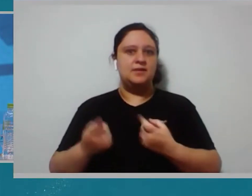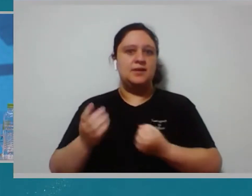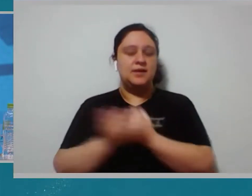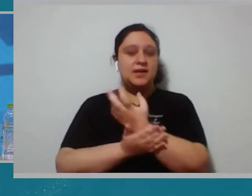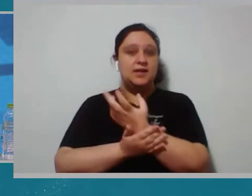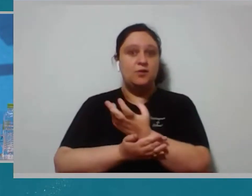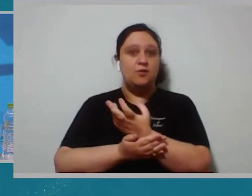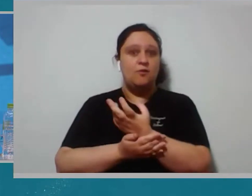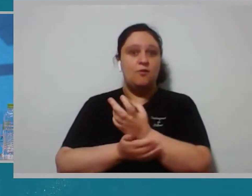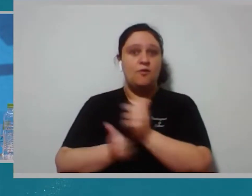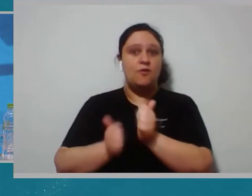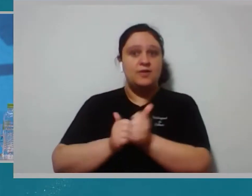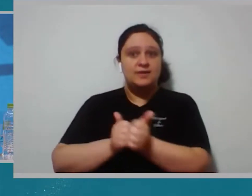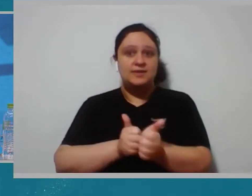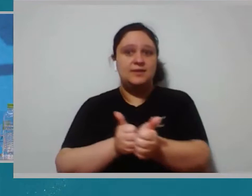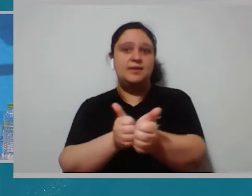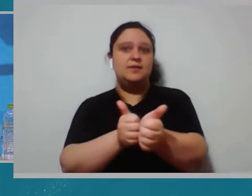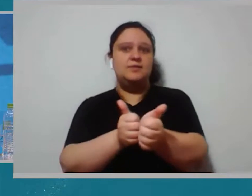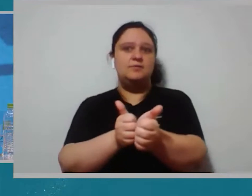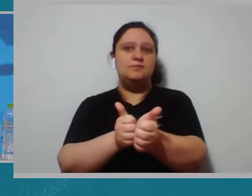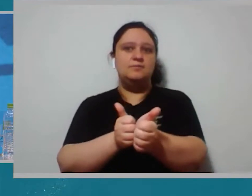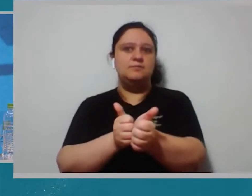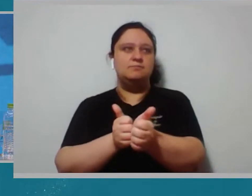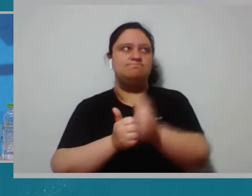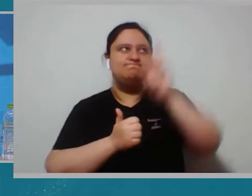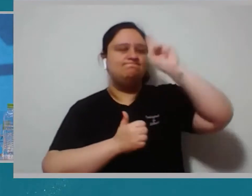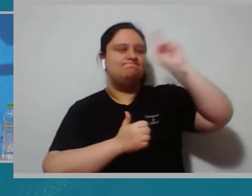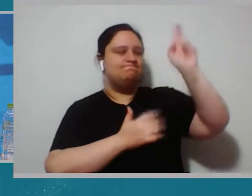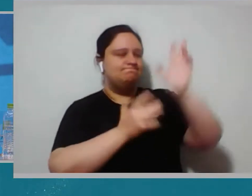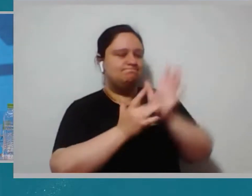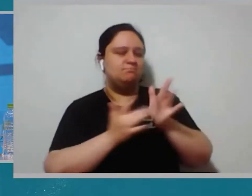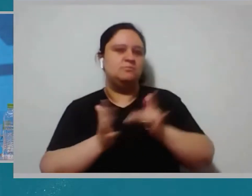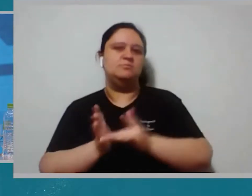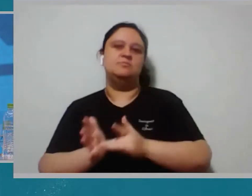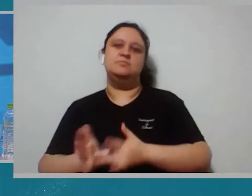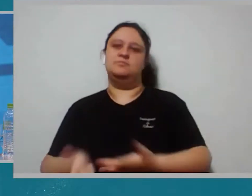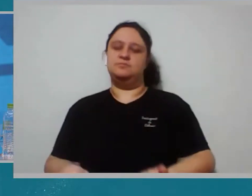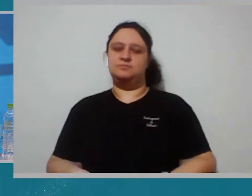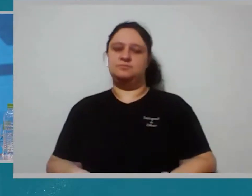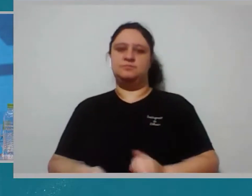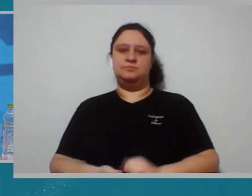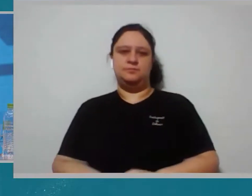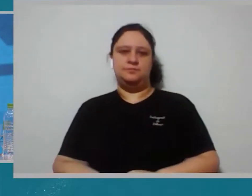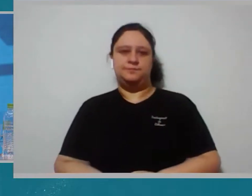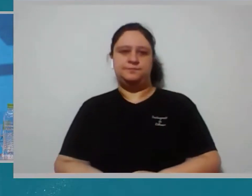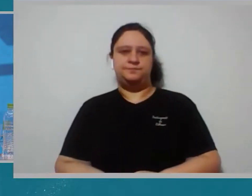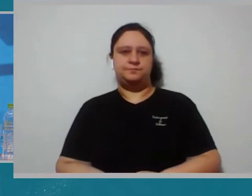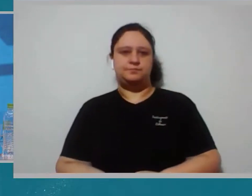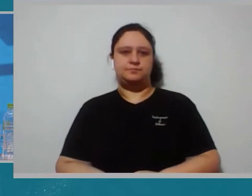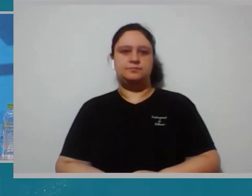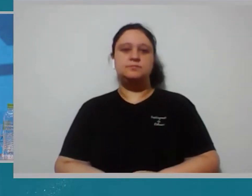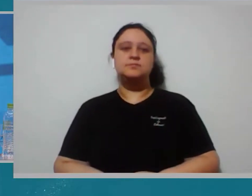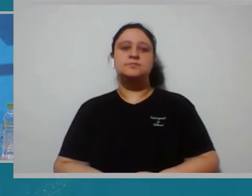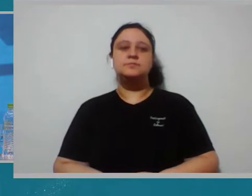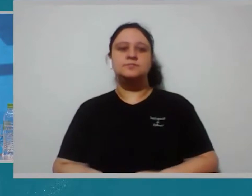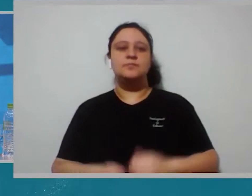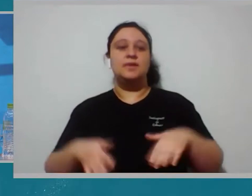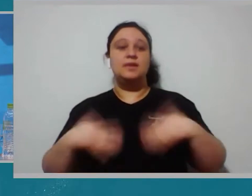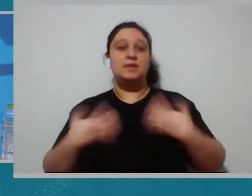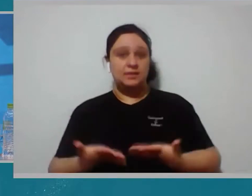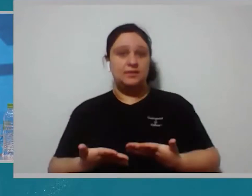Senhor Jesus. Senhor Jesus. Então, essa raça de víbora, quer dizer,